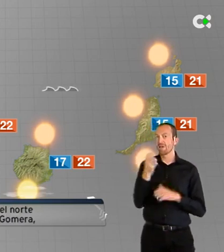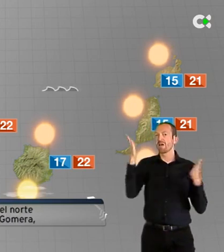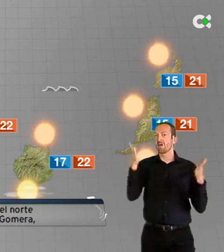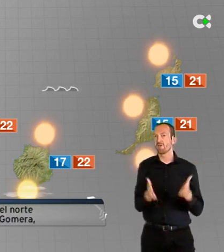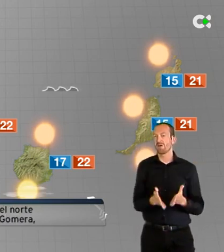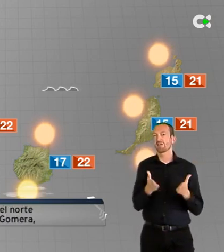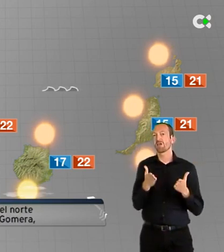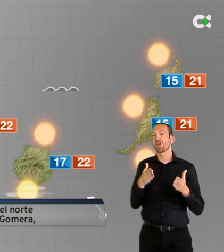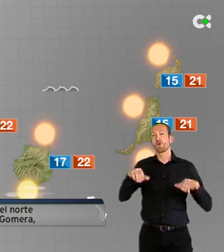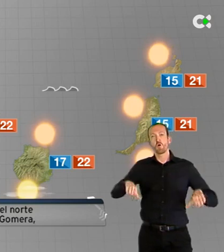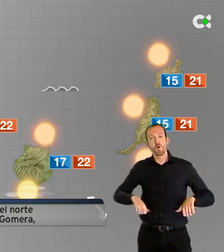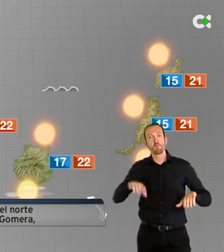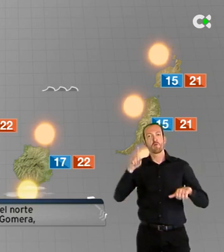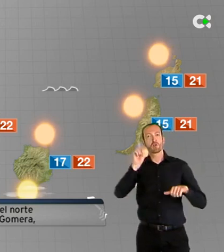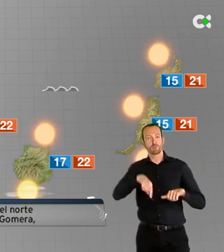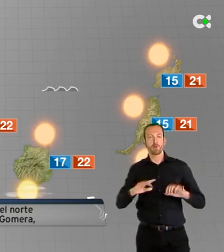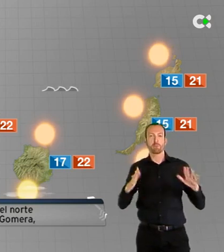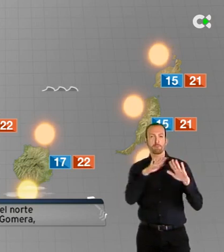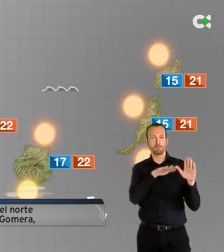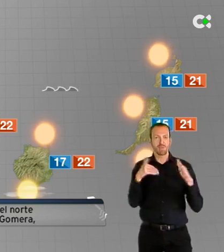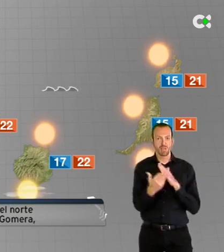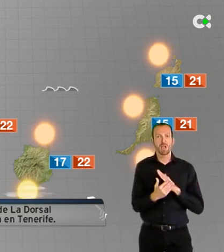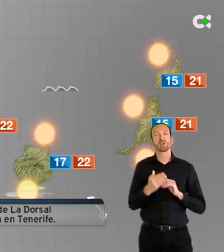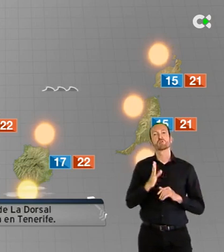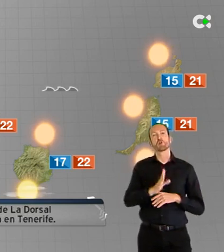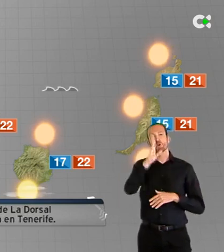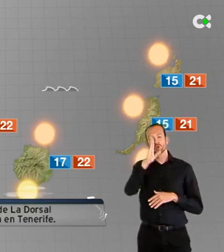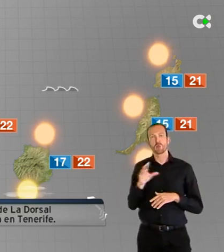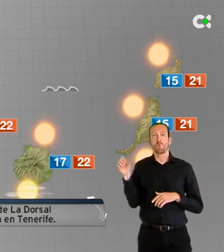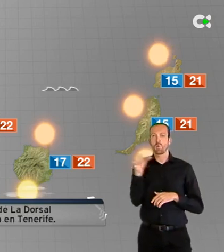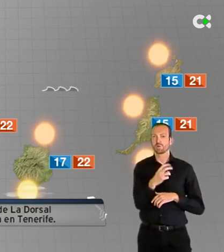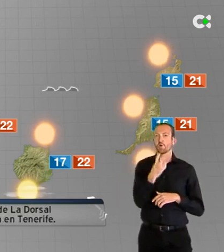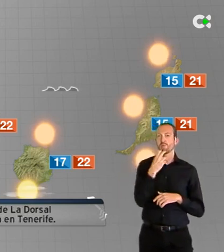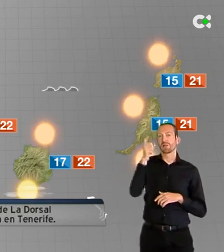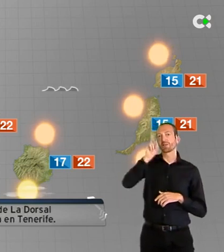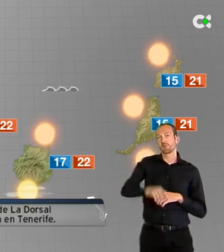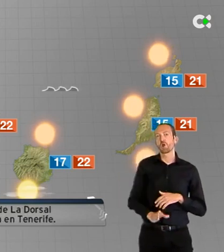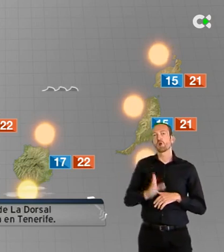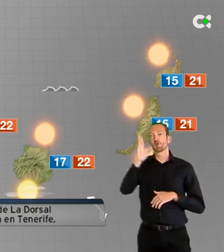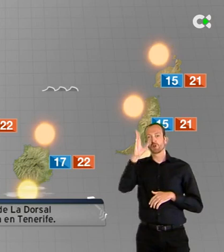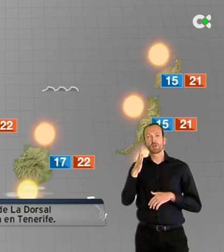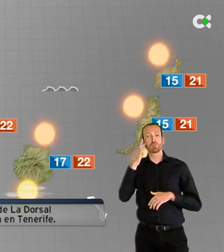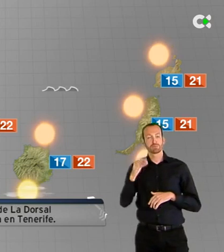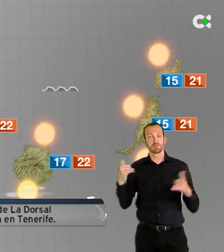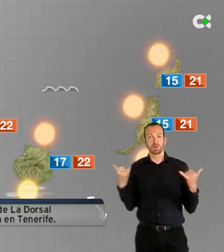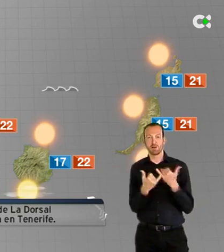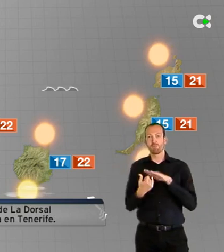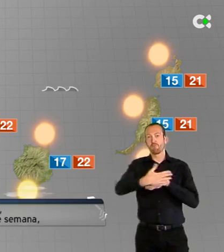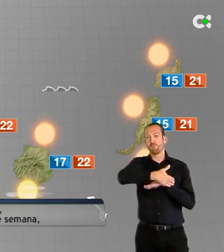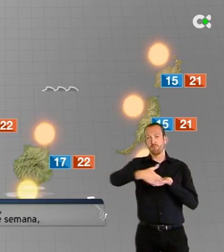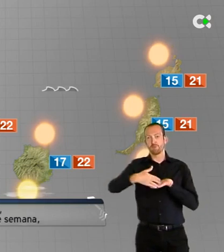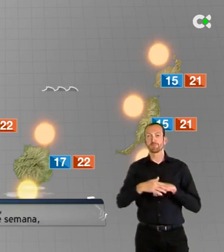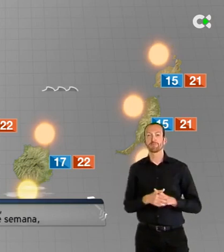golfo en las medianías del norte y oeste de la gomera así como en el norte de la dorsal y del macizo de anaga en tenerife